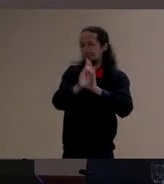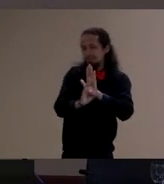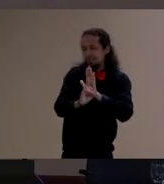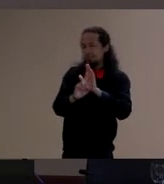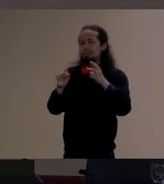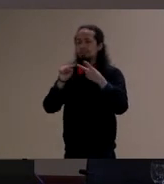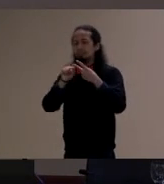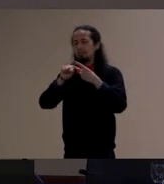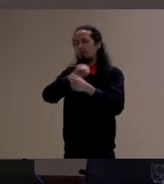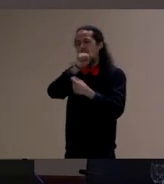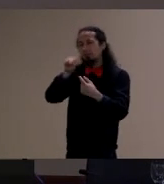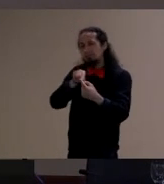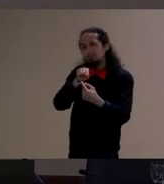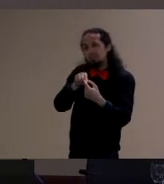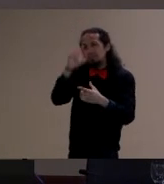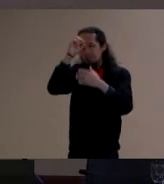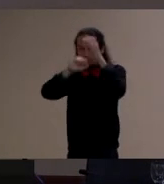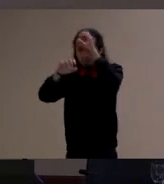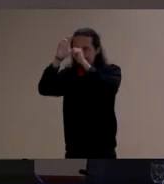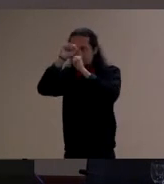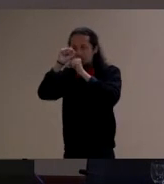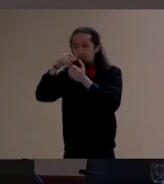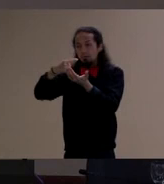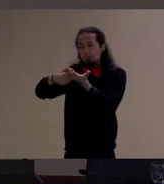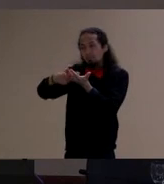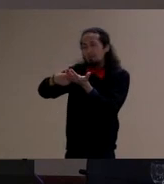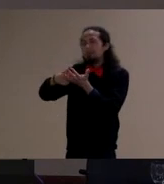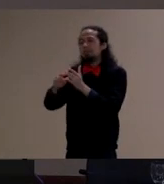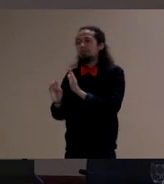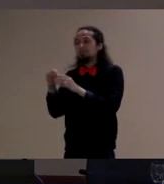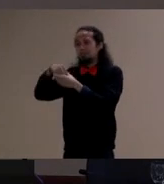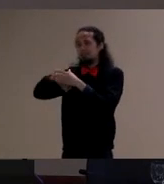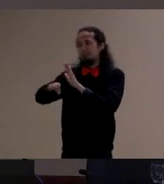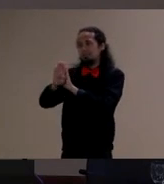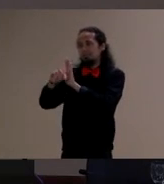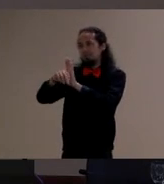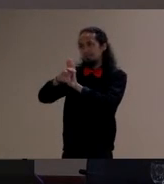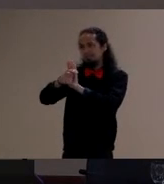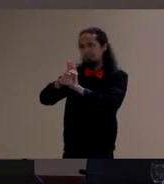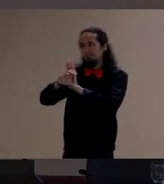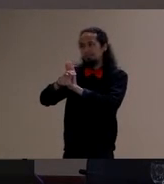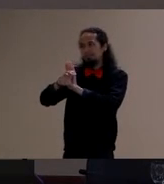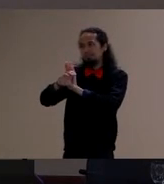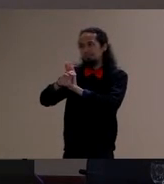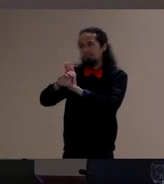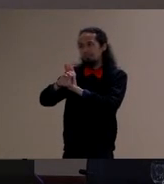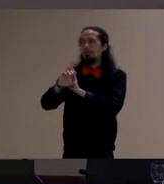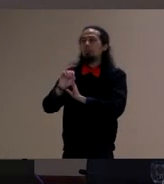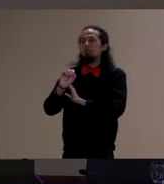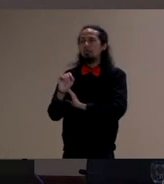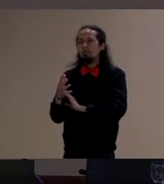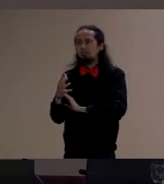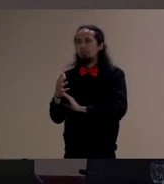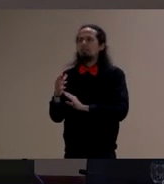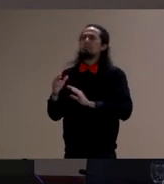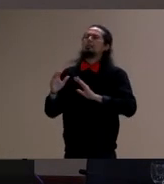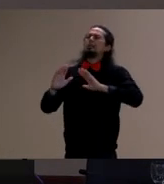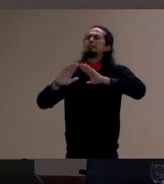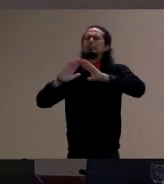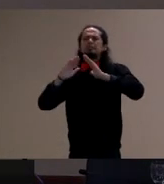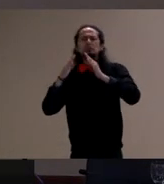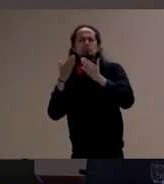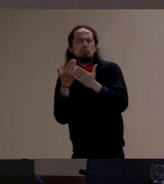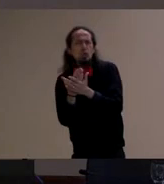aprendizagem instituídos na bncc As instituições escolares redes de escolas